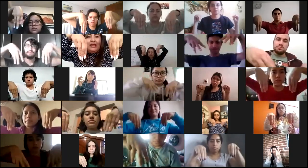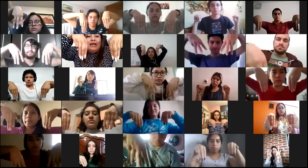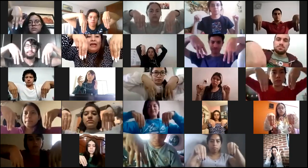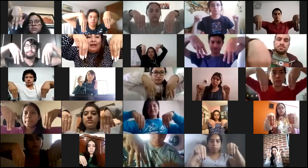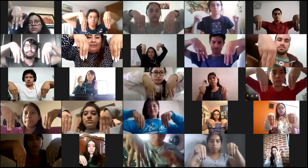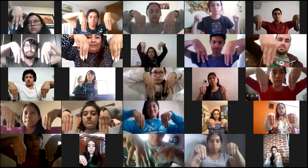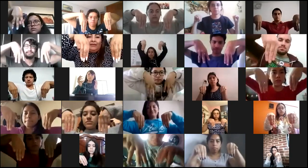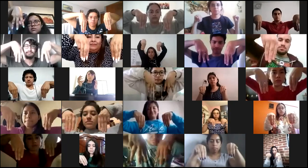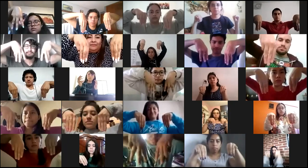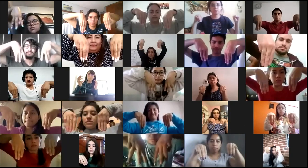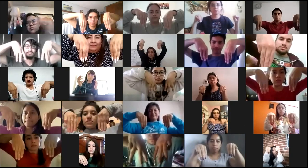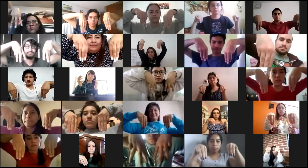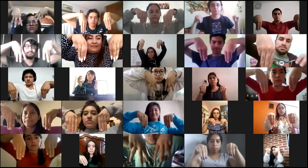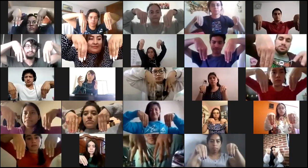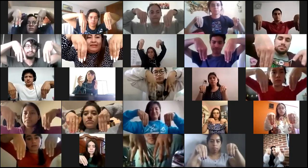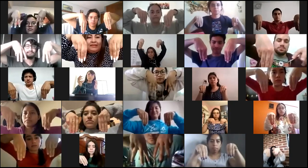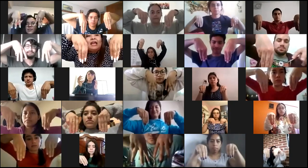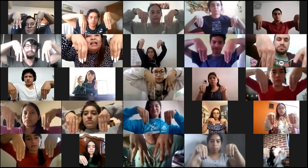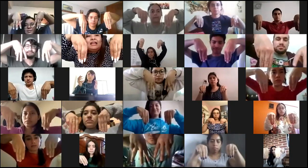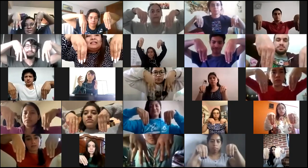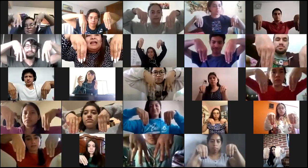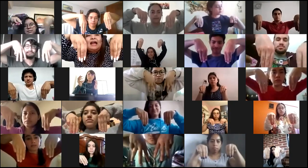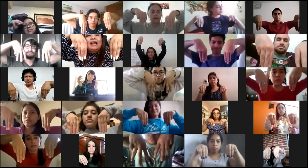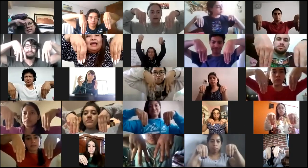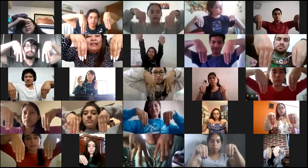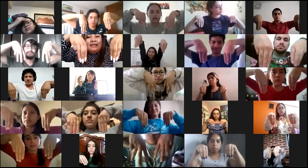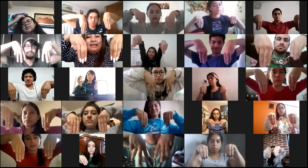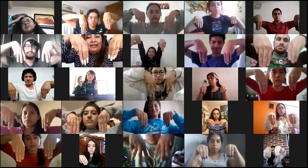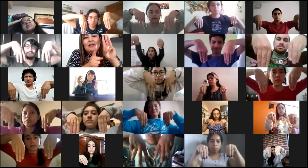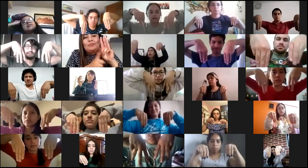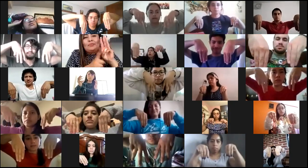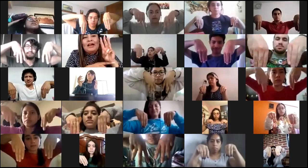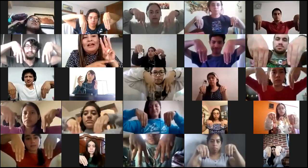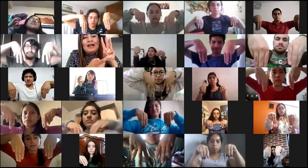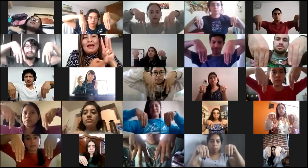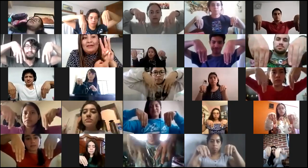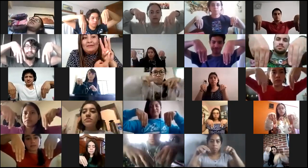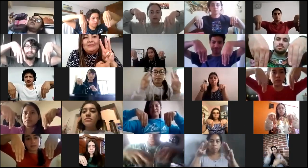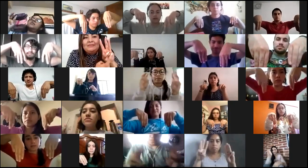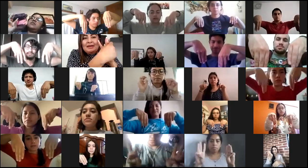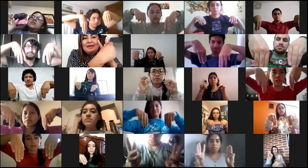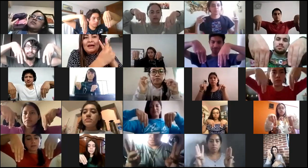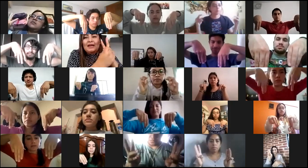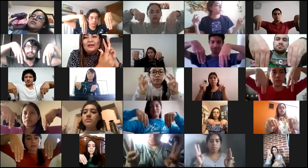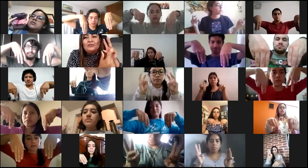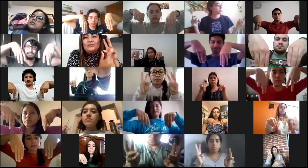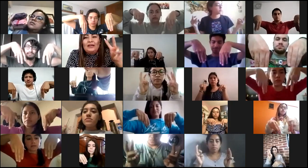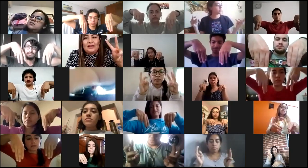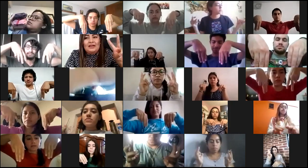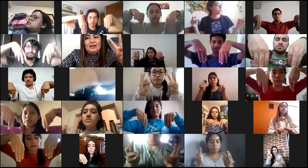M. ¿Sí? Letra N. El pulgar, además del meñique, baja el anular, lo